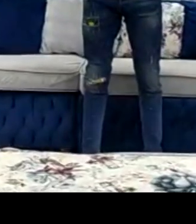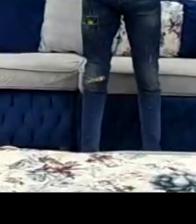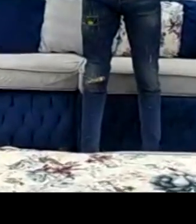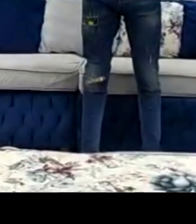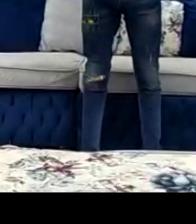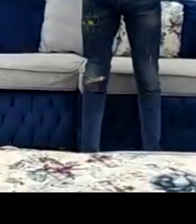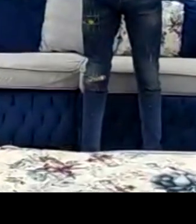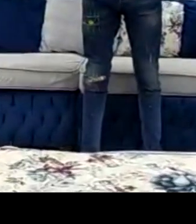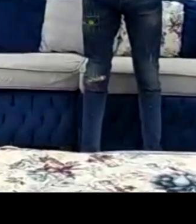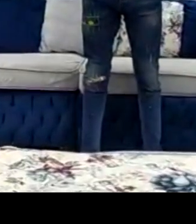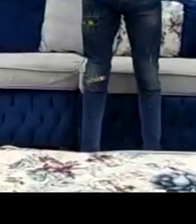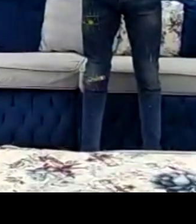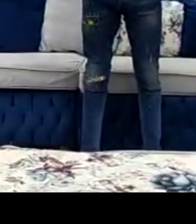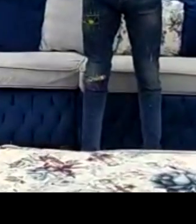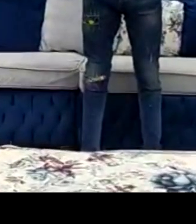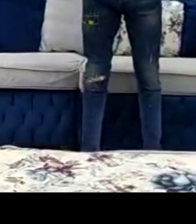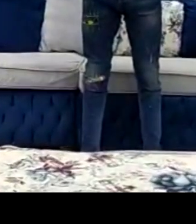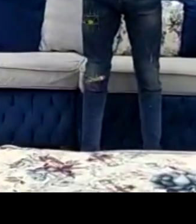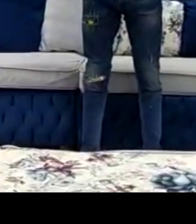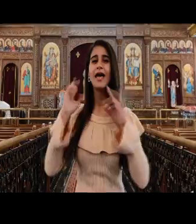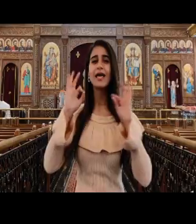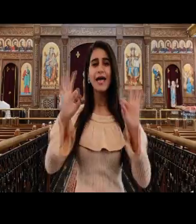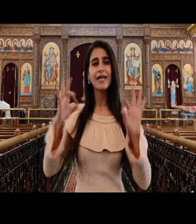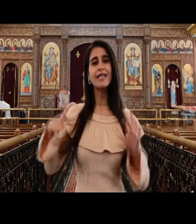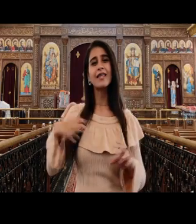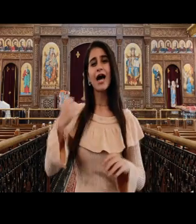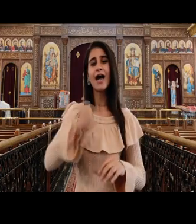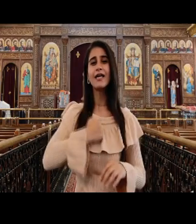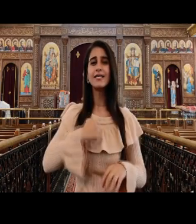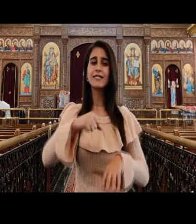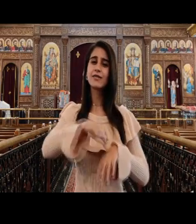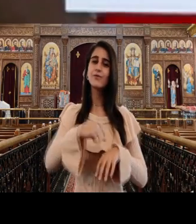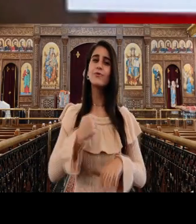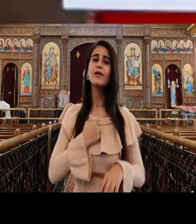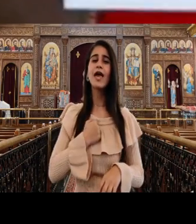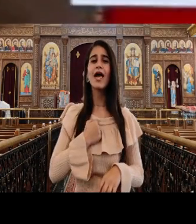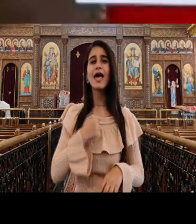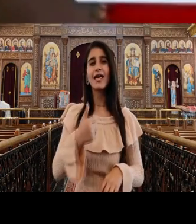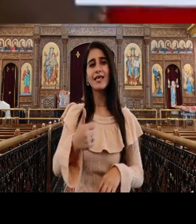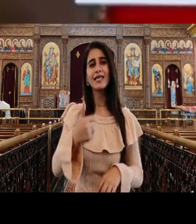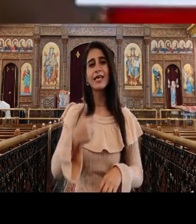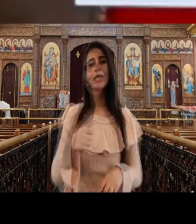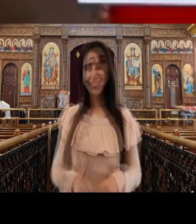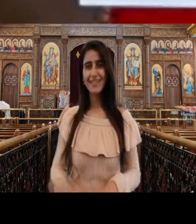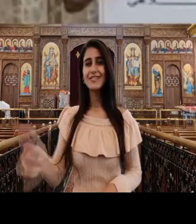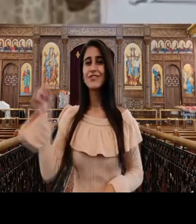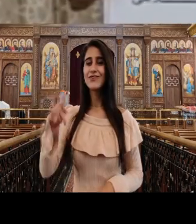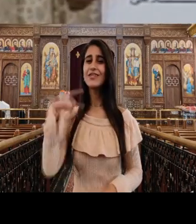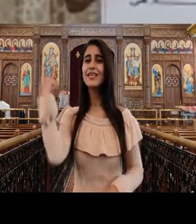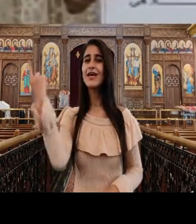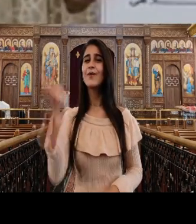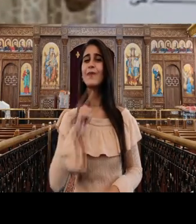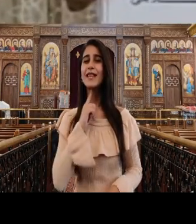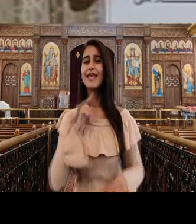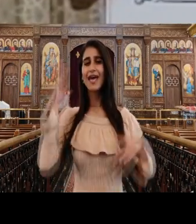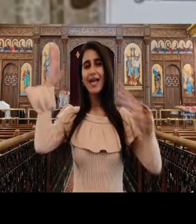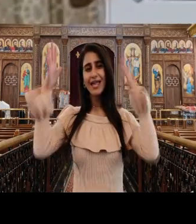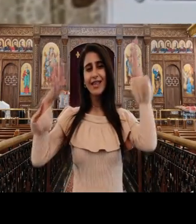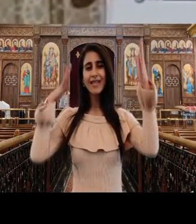في سماك يا الهي وياك اكيد عز وجاهي.